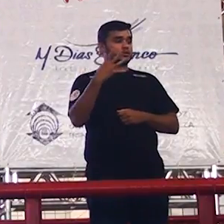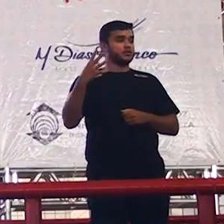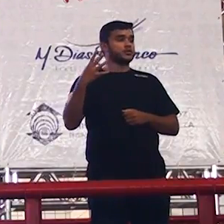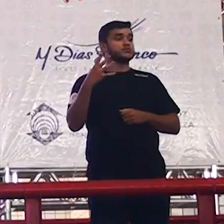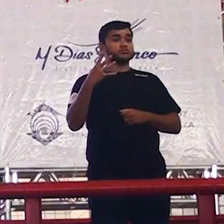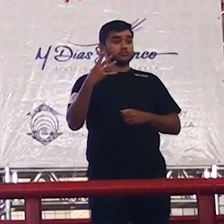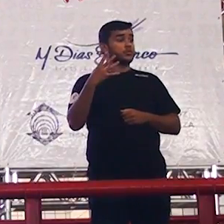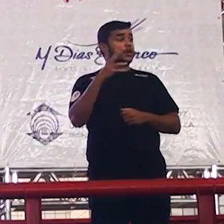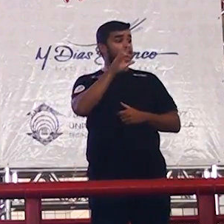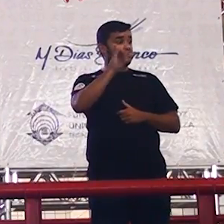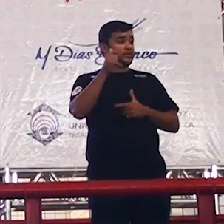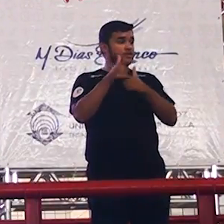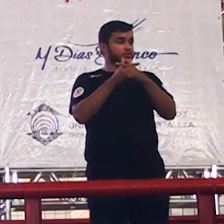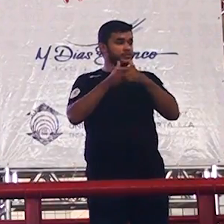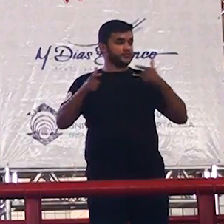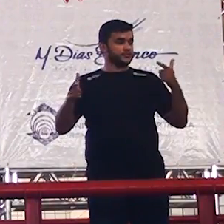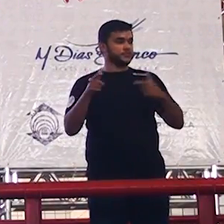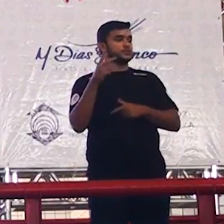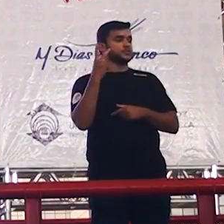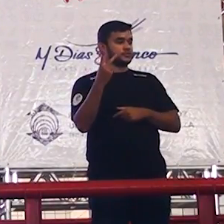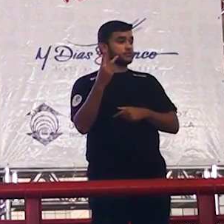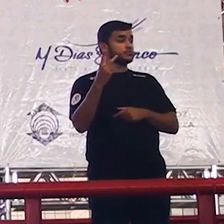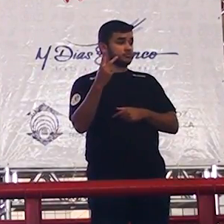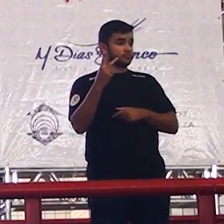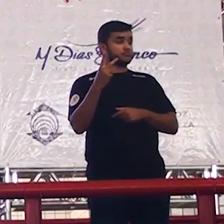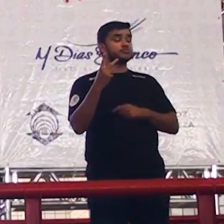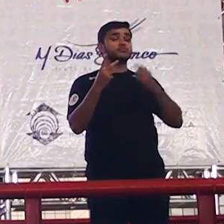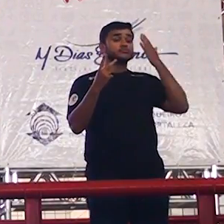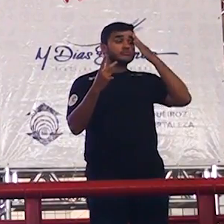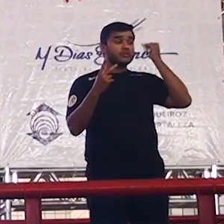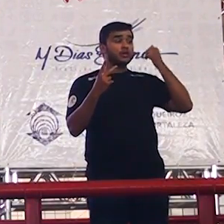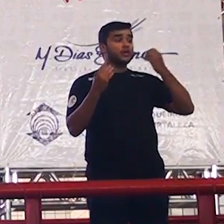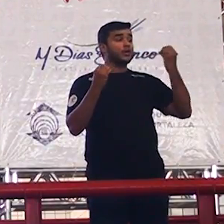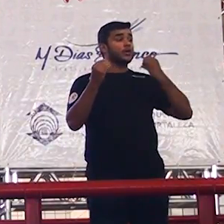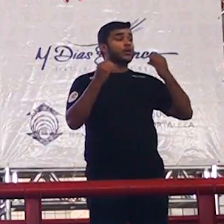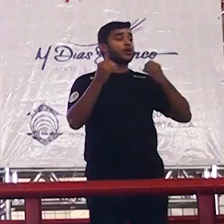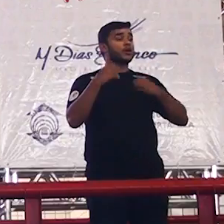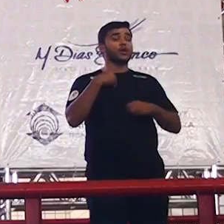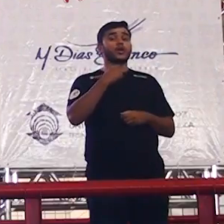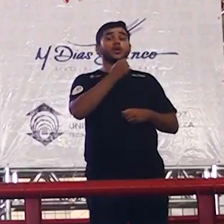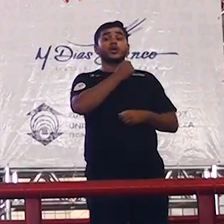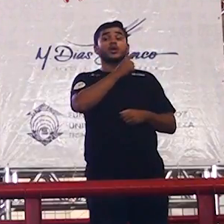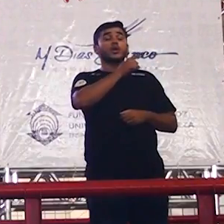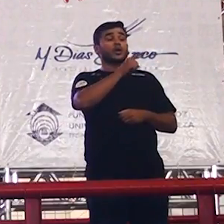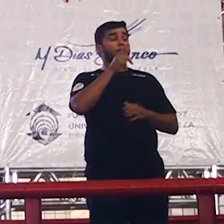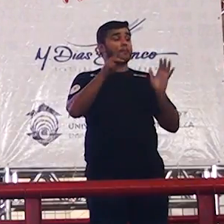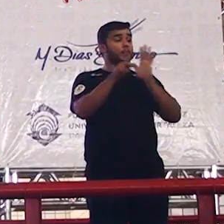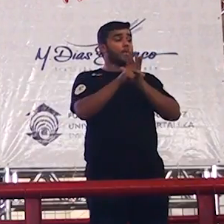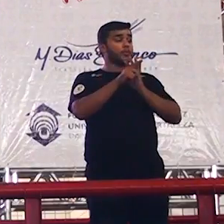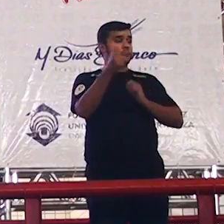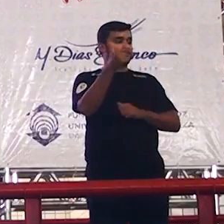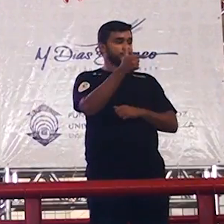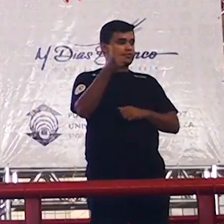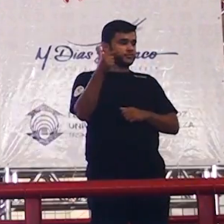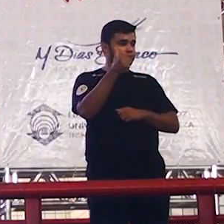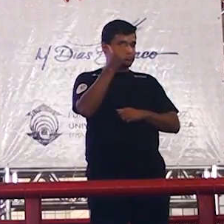dividir por 2. Então, o semiperímetro é igual a 22, certo?